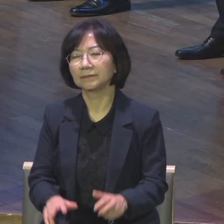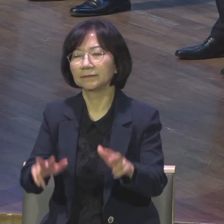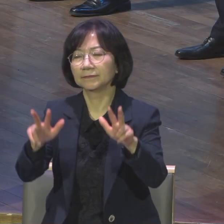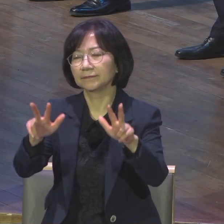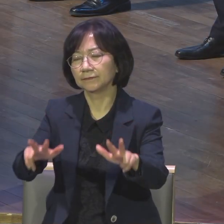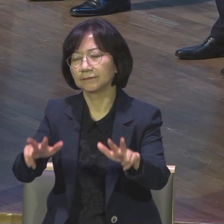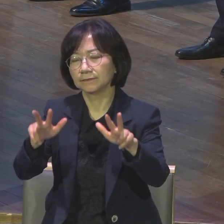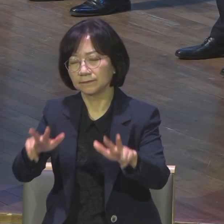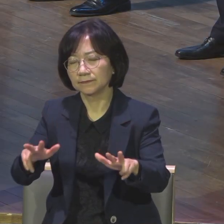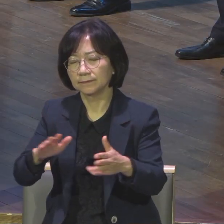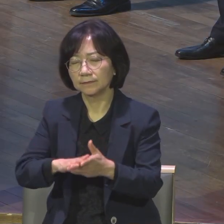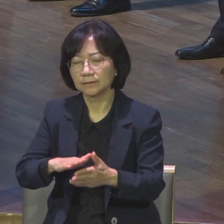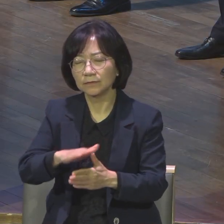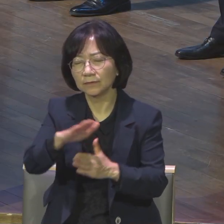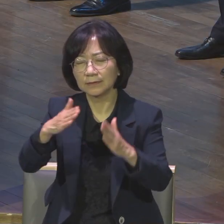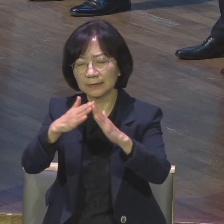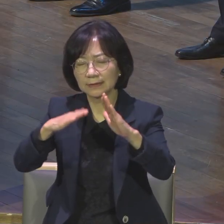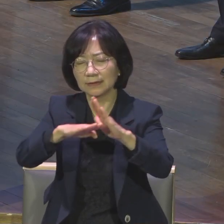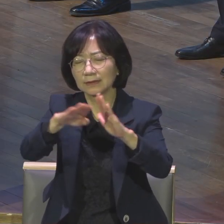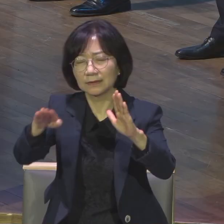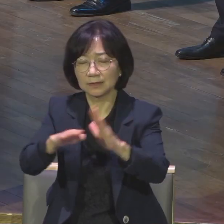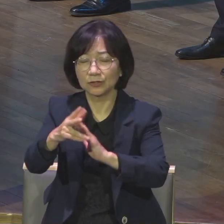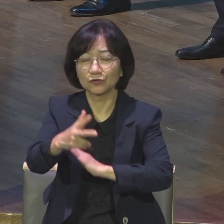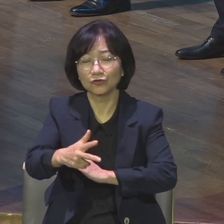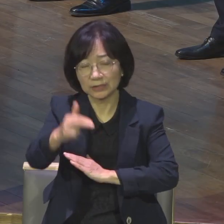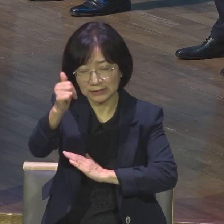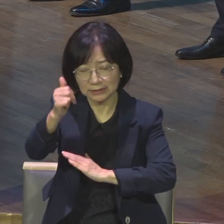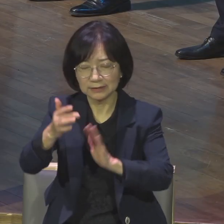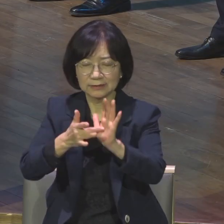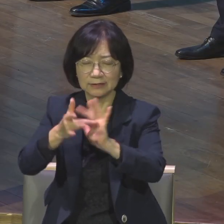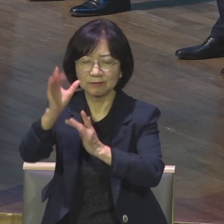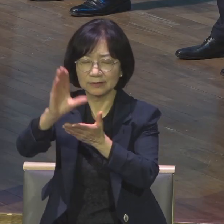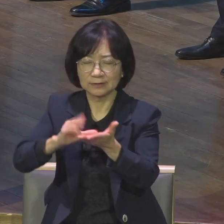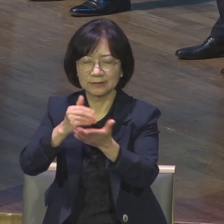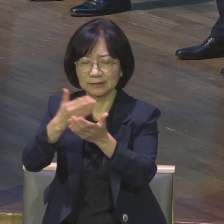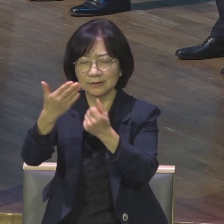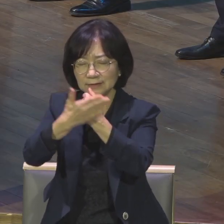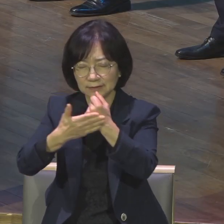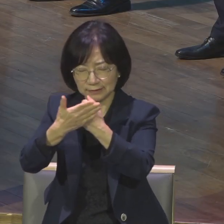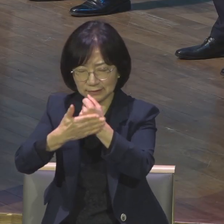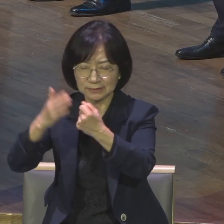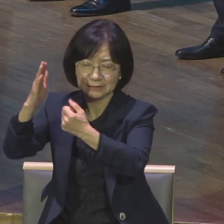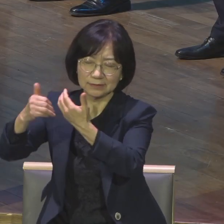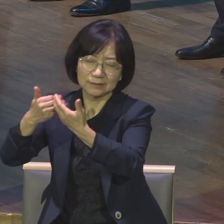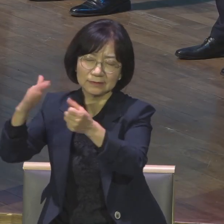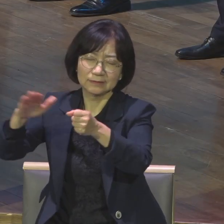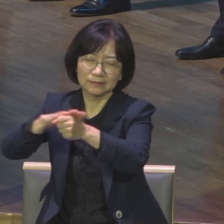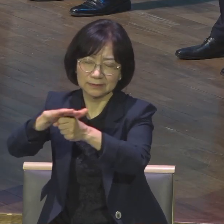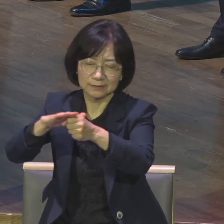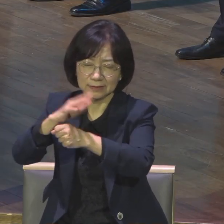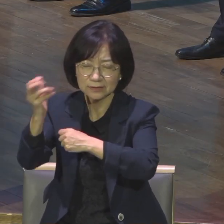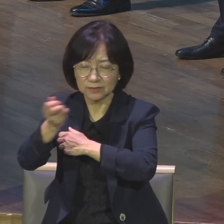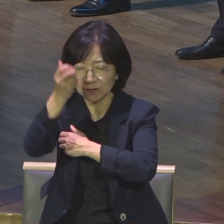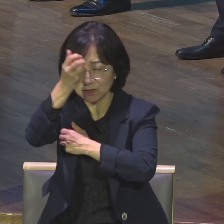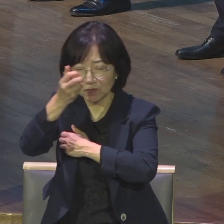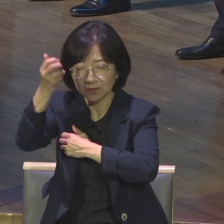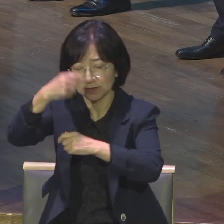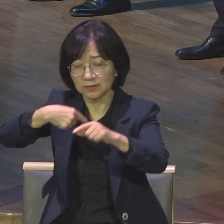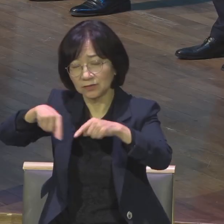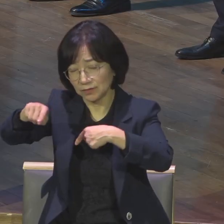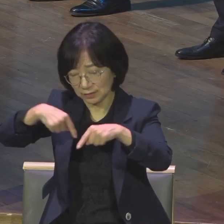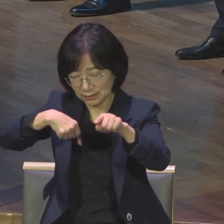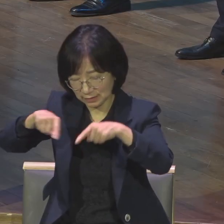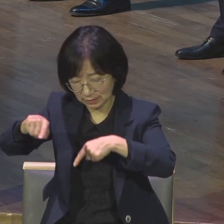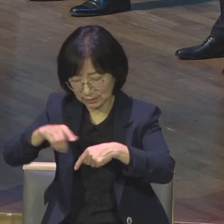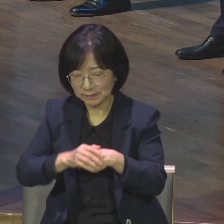이제는 우리의 가정의 주인 되시는 주 예수 그리스도의 은혜와 하나님의 사랑과 성령의 역사하심이 하나님의